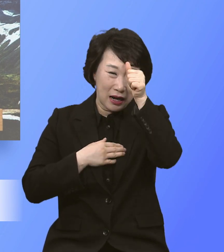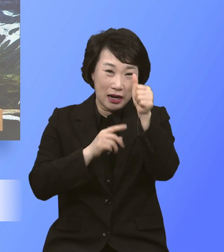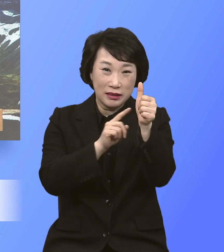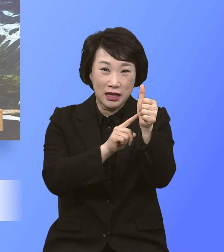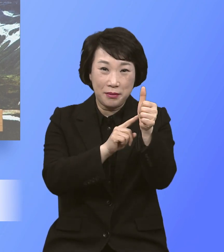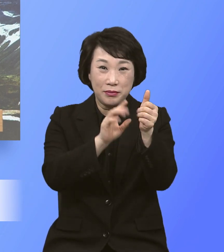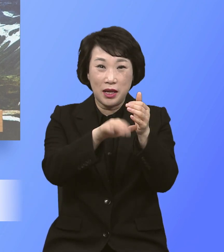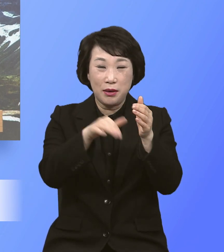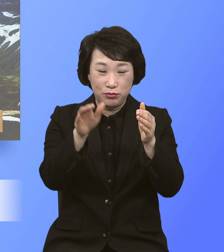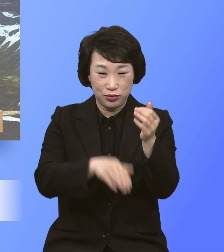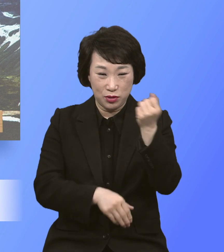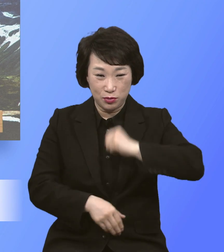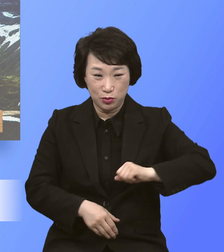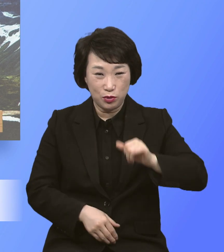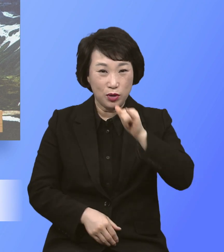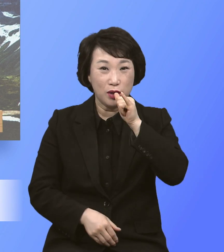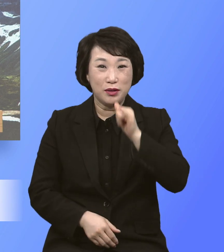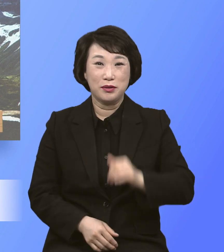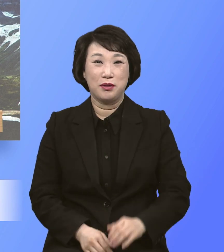초다단부터 불순종함으로